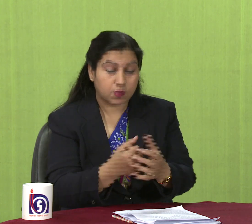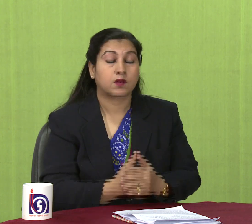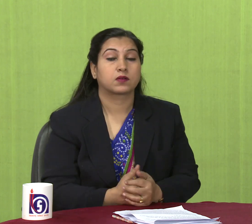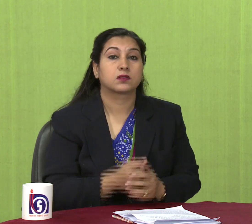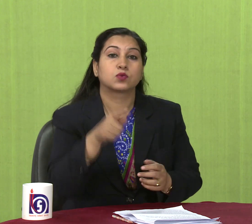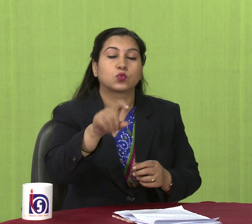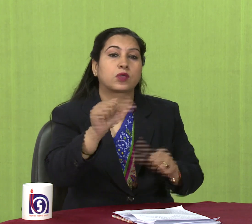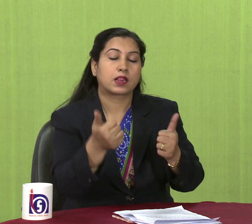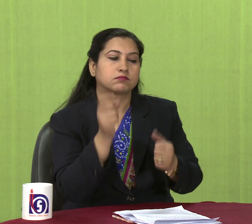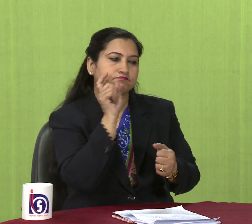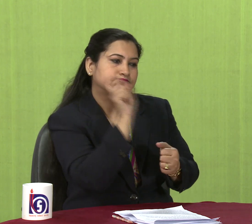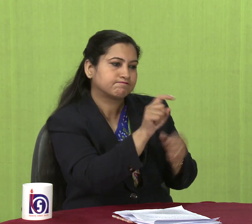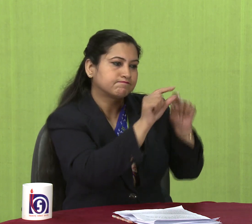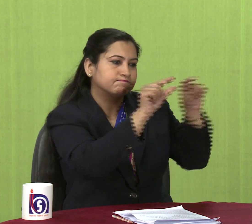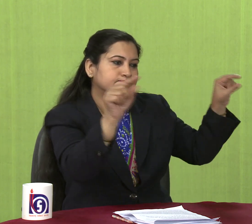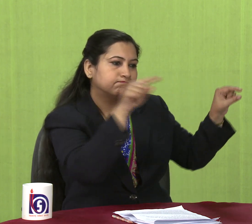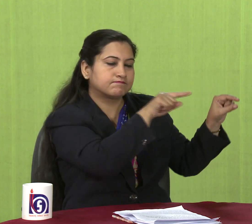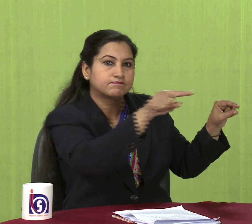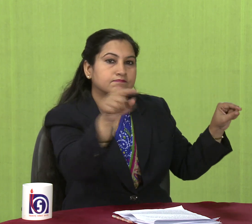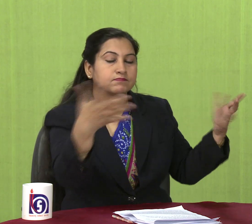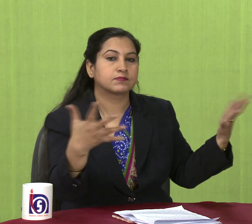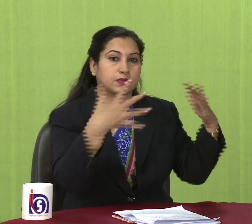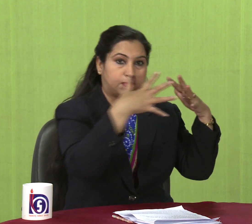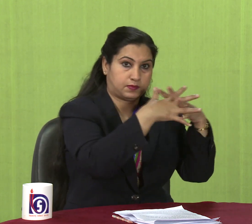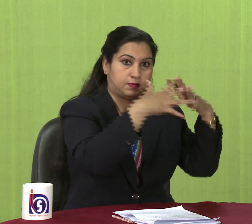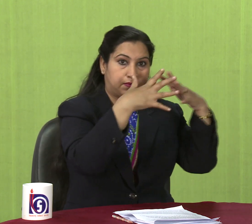आप NIOS की वेबसाइट